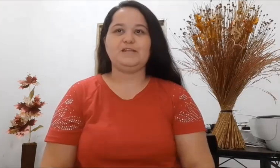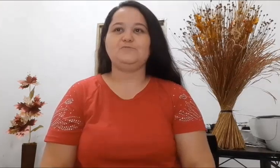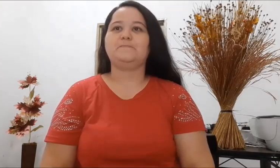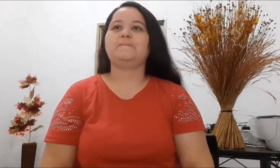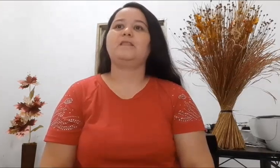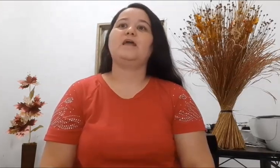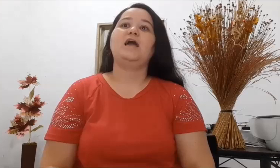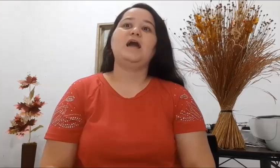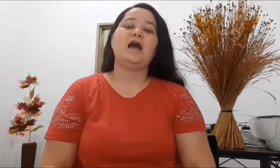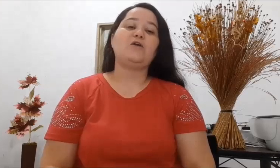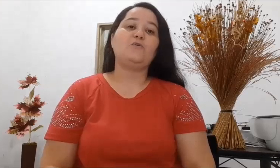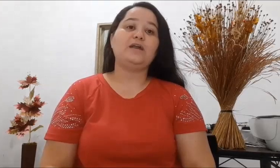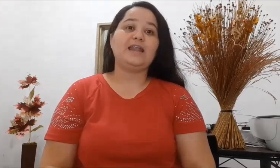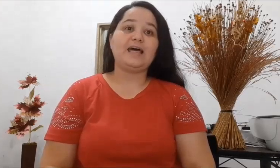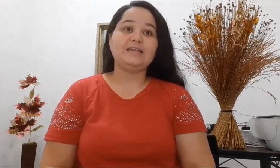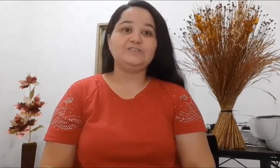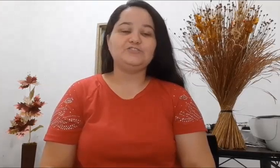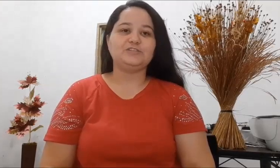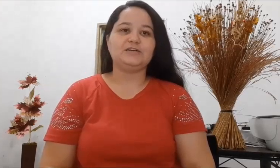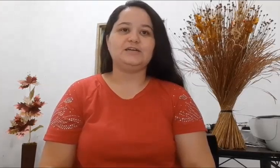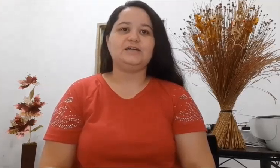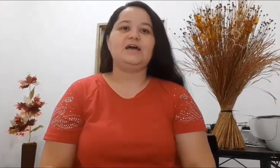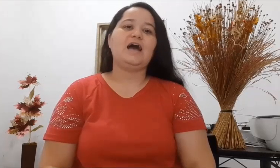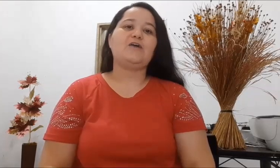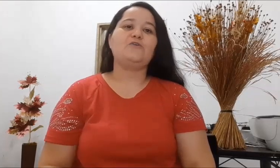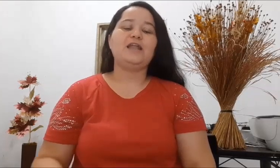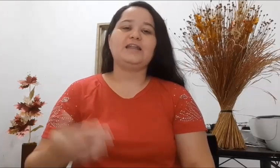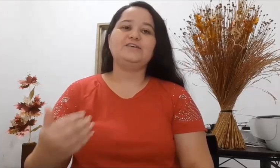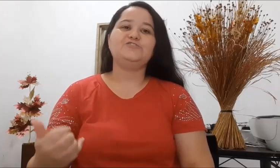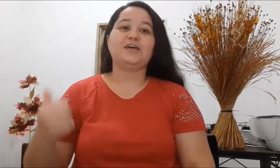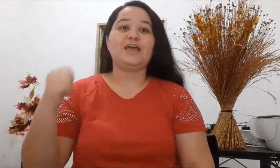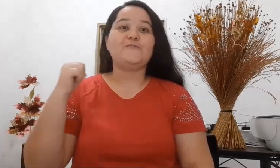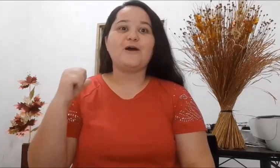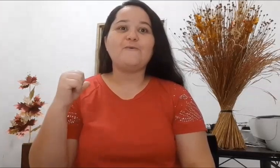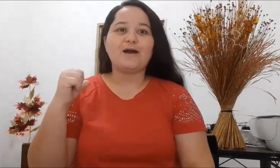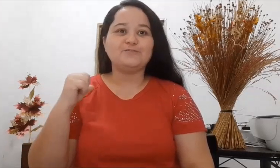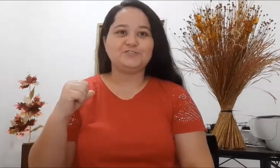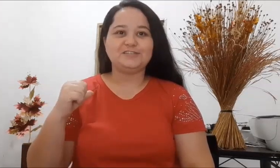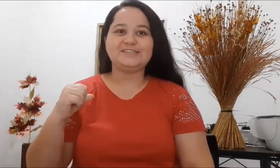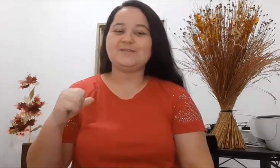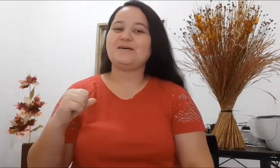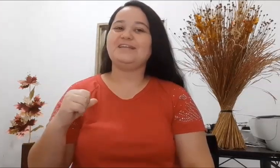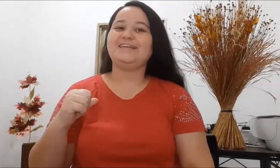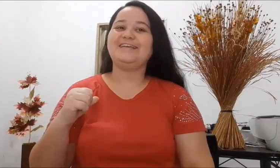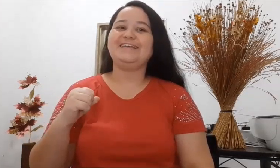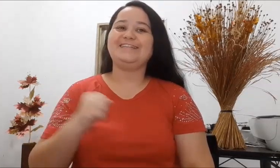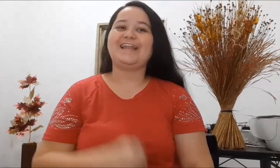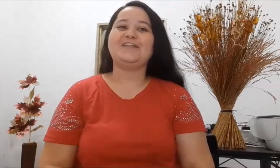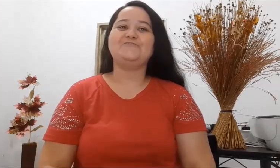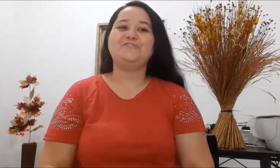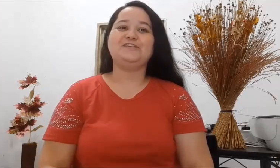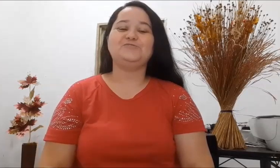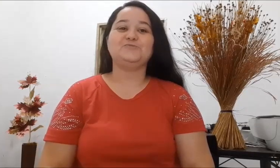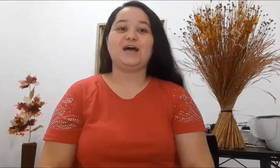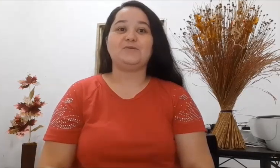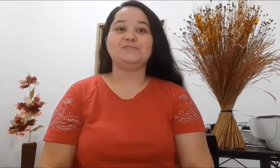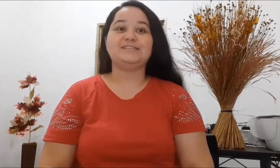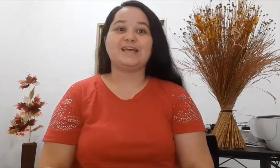Vermelho. A cor laranja. A cor laranja é igual ao dia da semana que tá lá no vídeo, ao